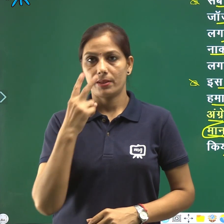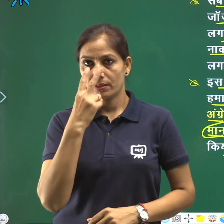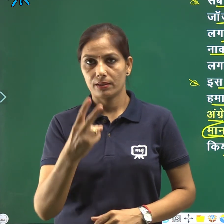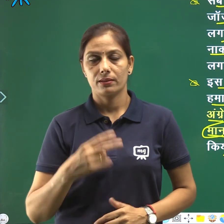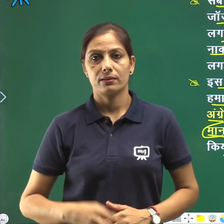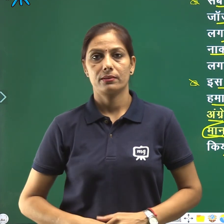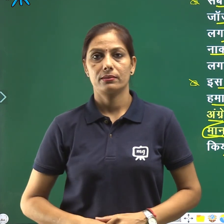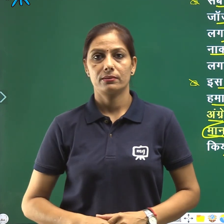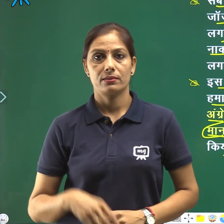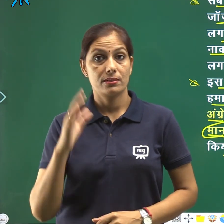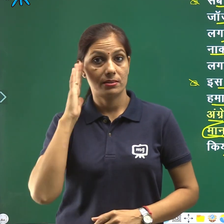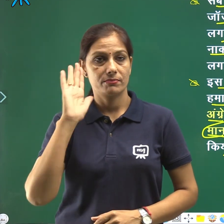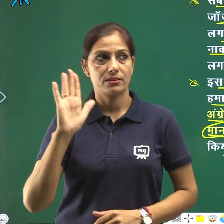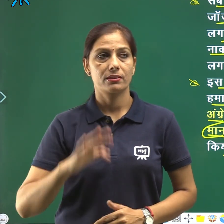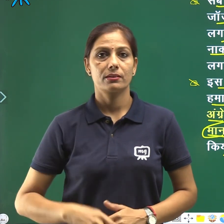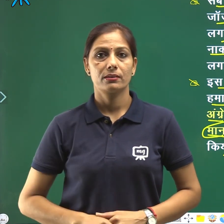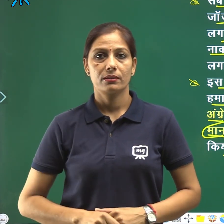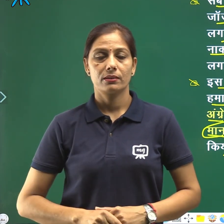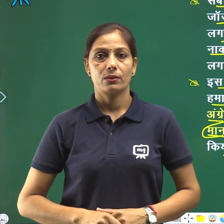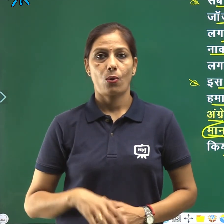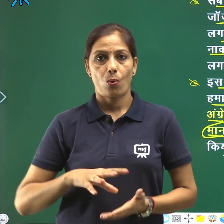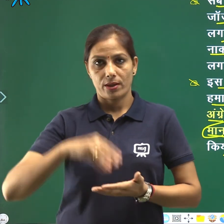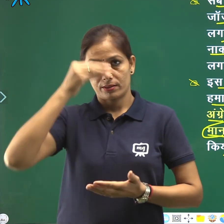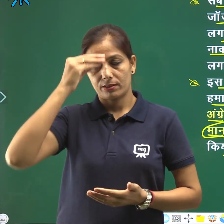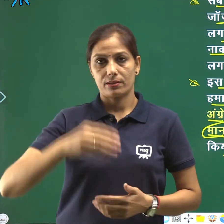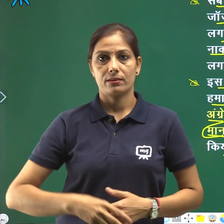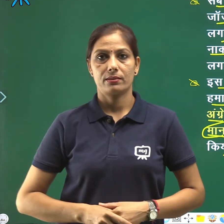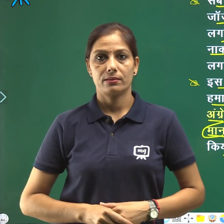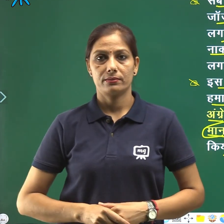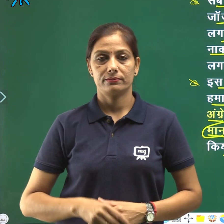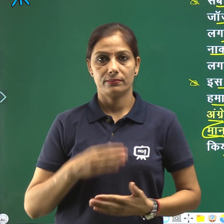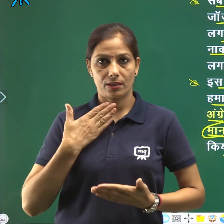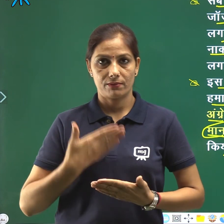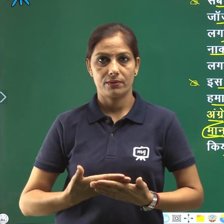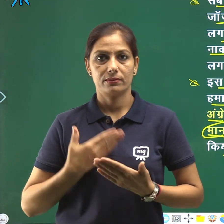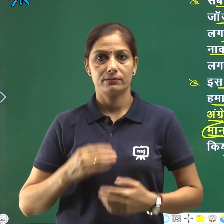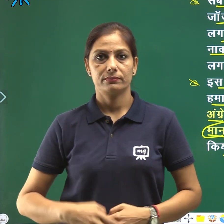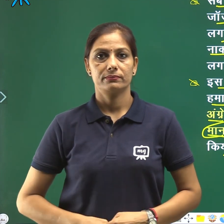देखें, समझें और याद करें। धन्यवाद।